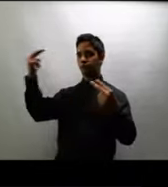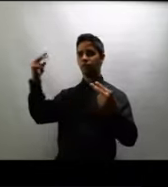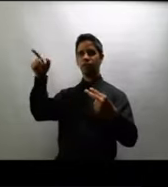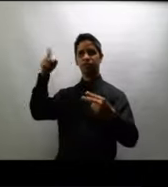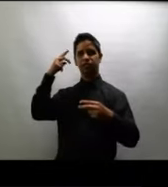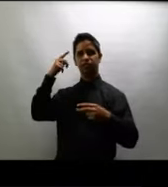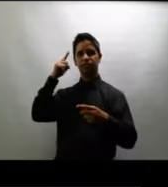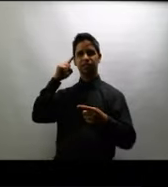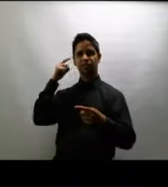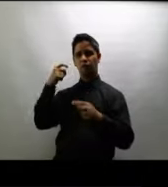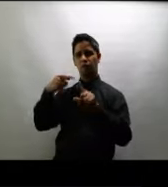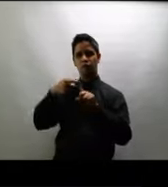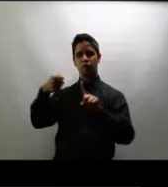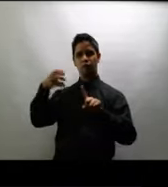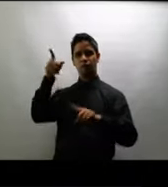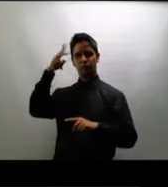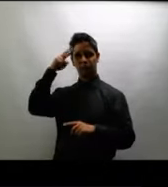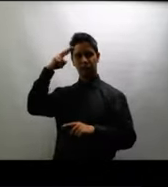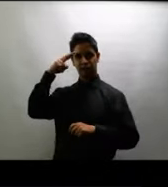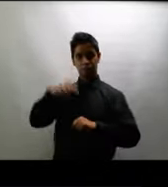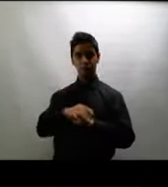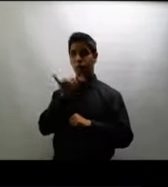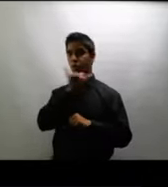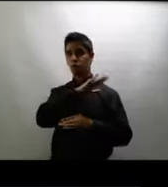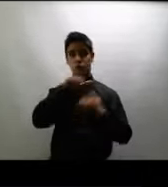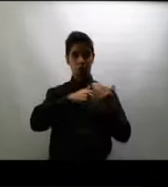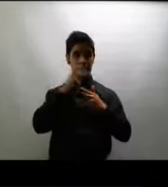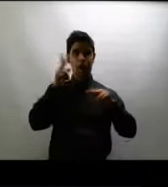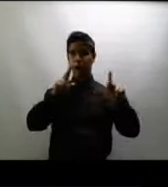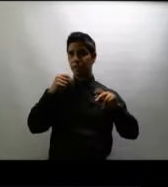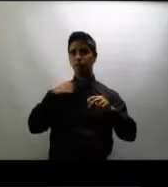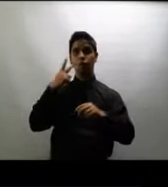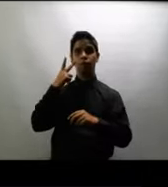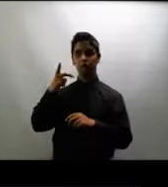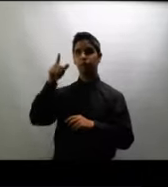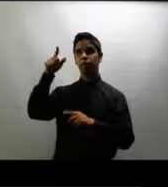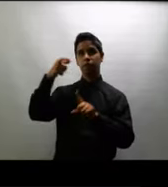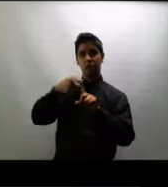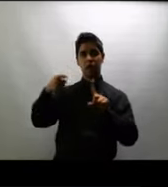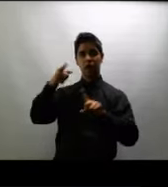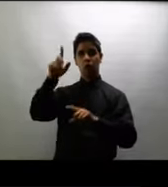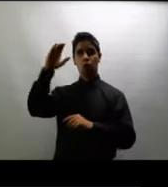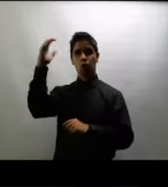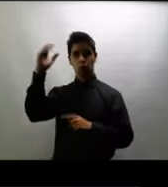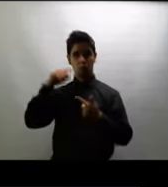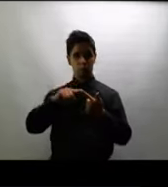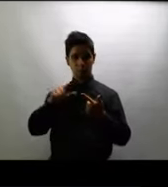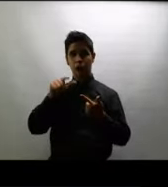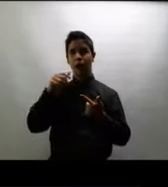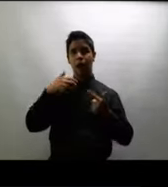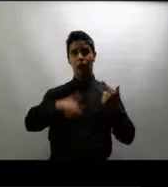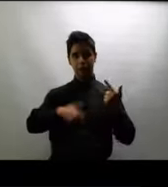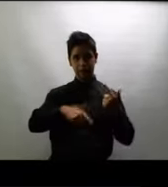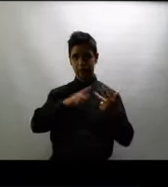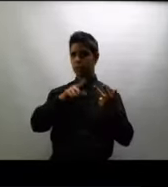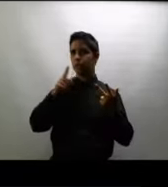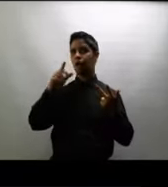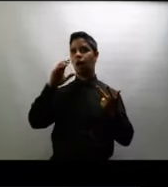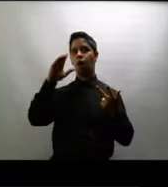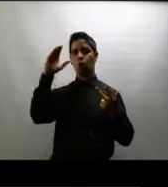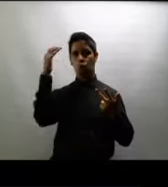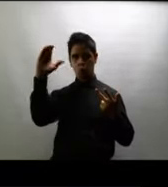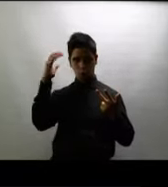saluditos a Paco que siempre nos está allá. Y a toda la gente de Colombia, Argentina, España. Uruguay, Paraguay. Que nos ven ahí por